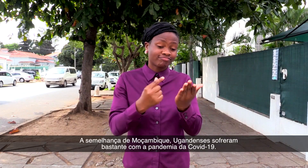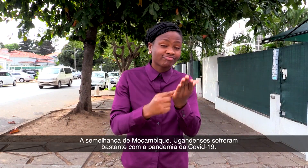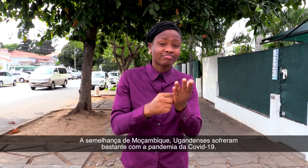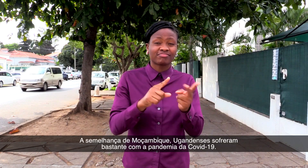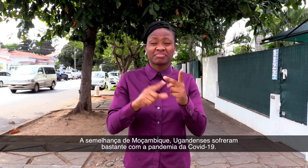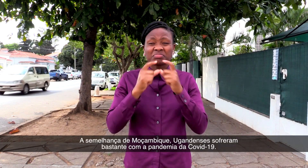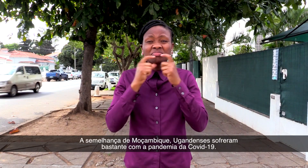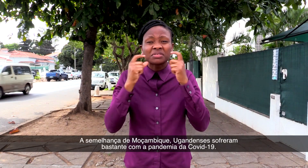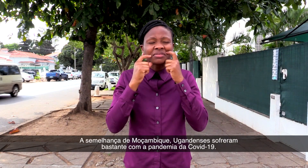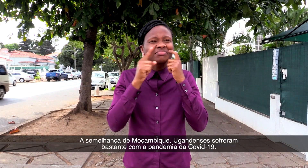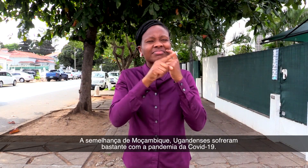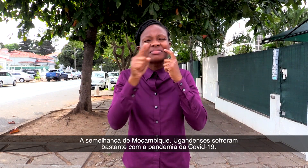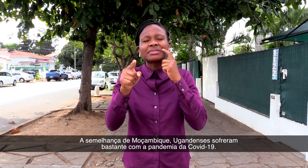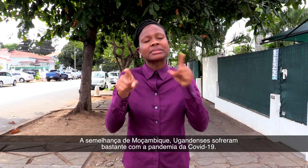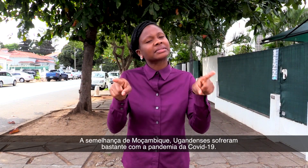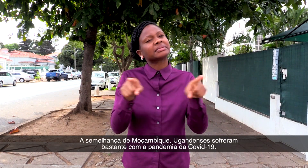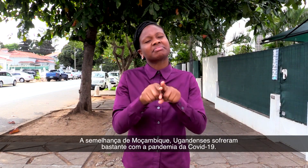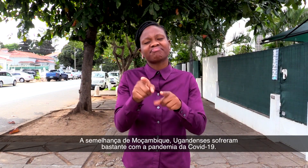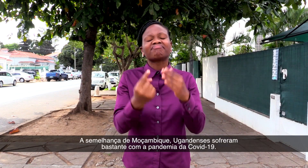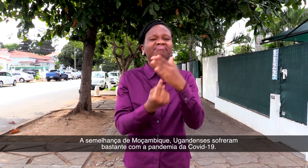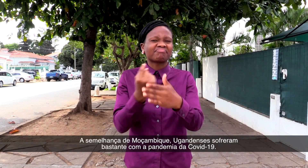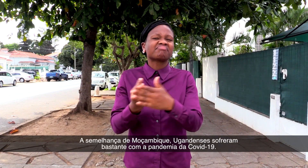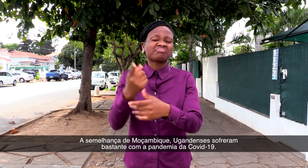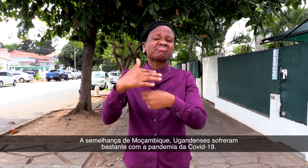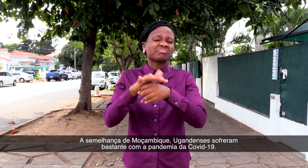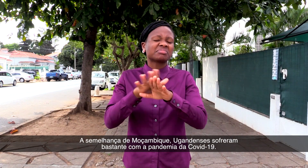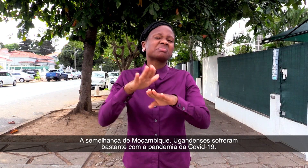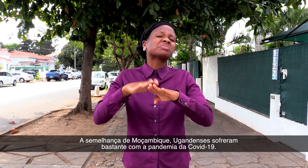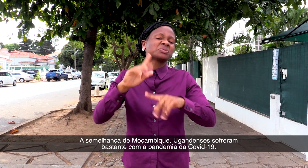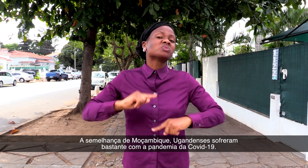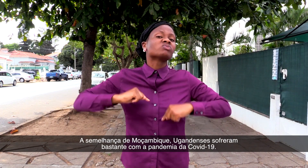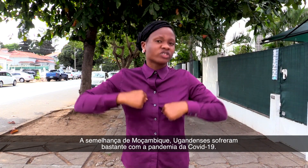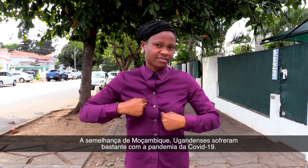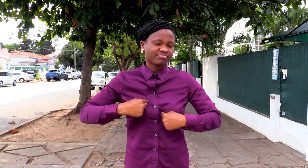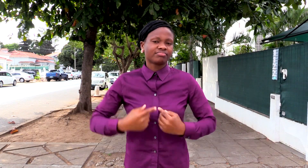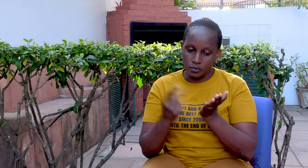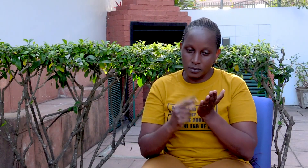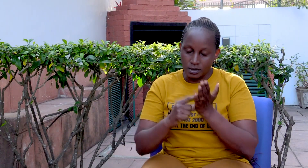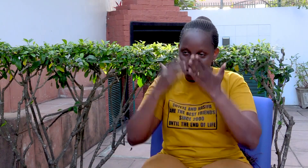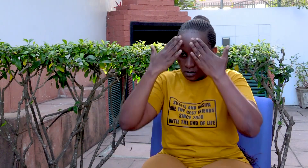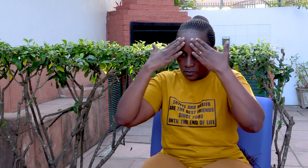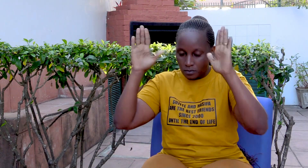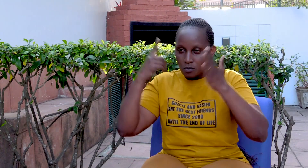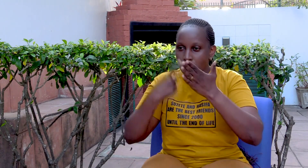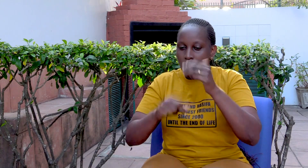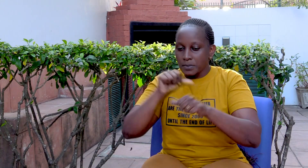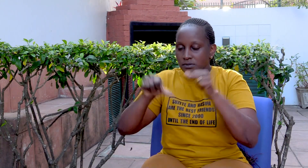À semelhança de Moçambique, ugandeses sofreram bastante com a pandemia da Covid-19.